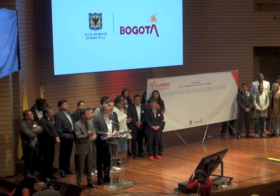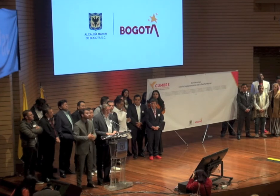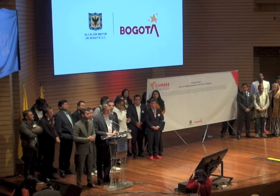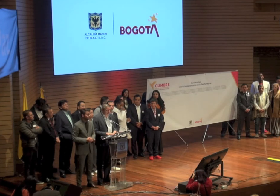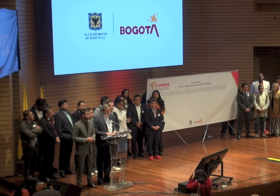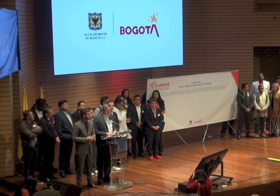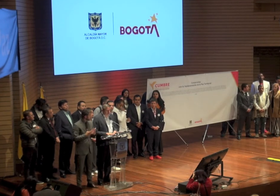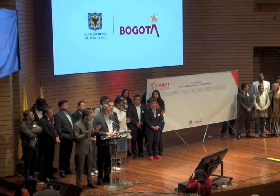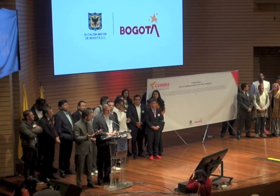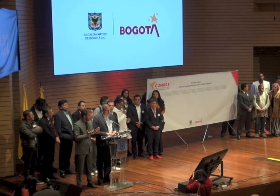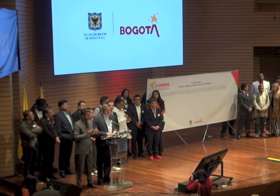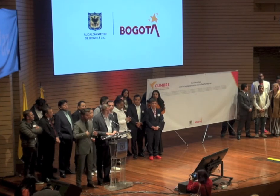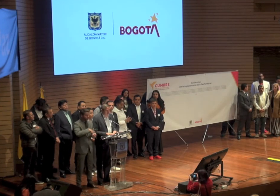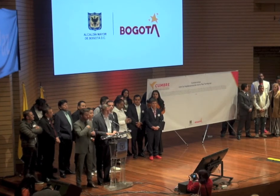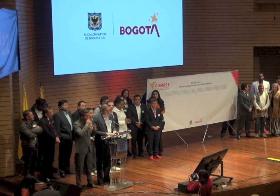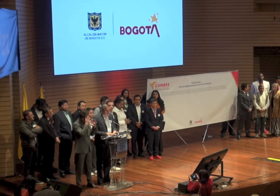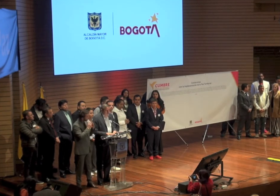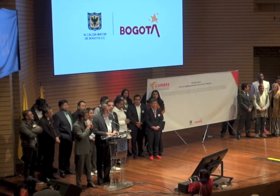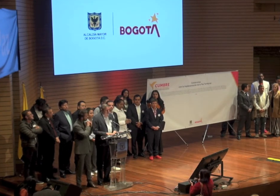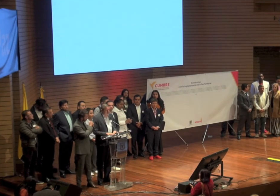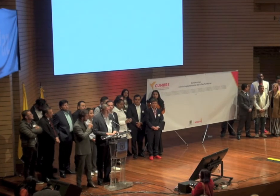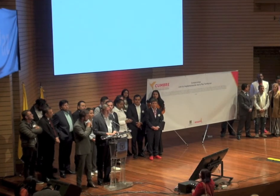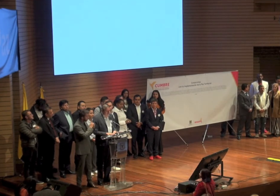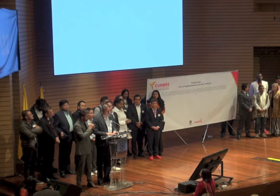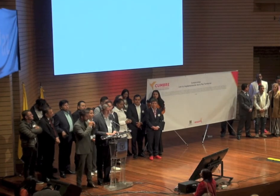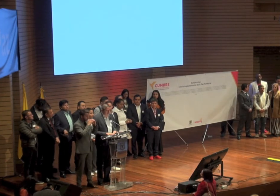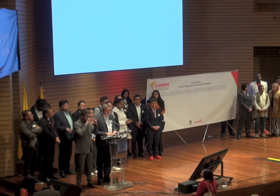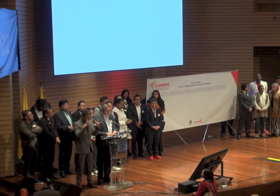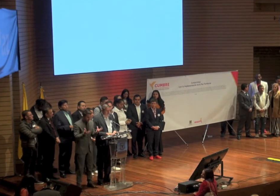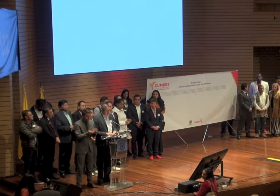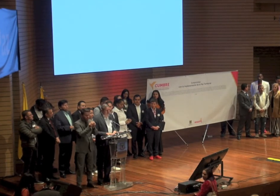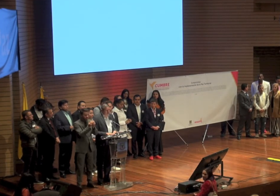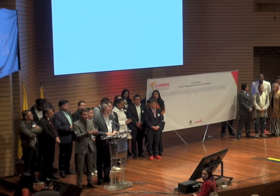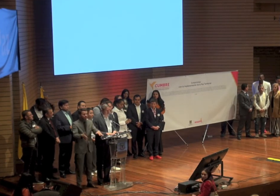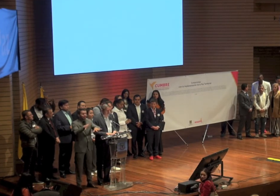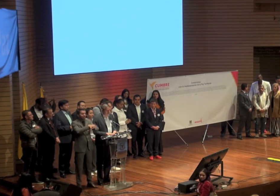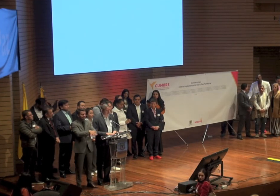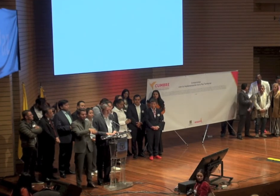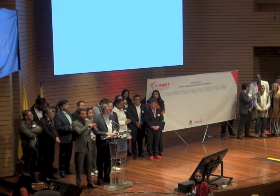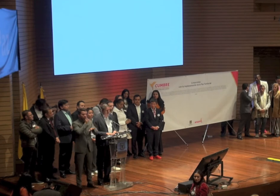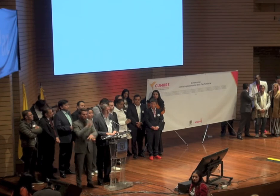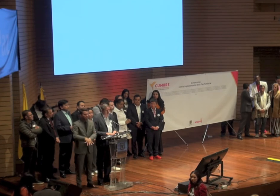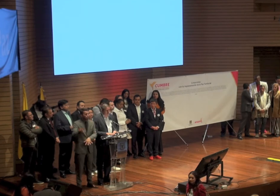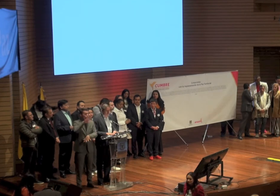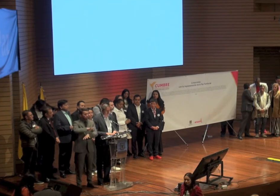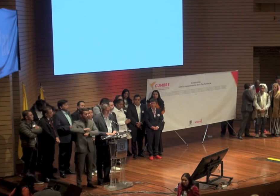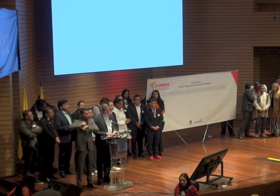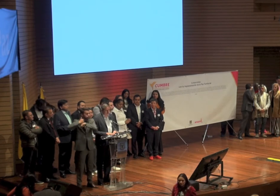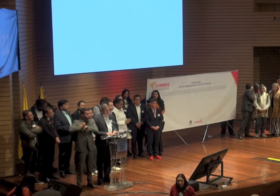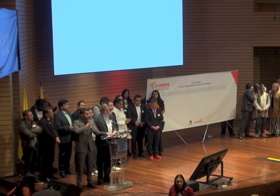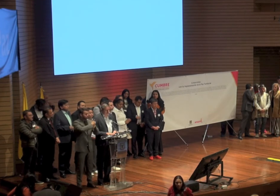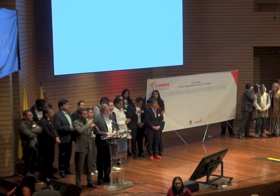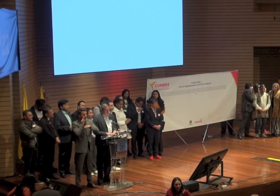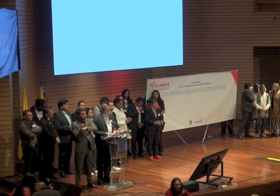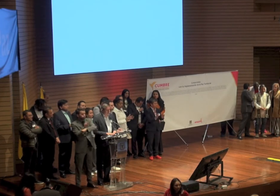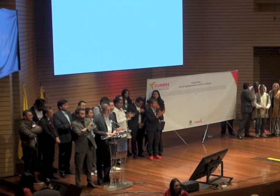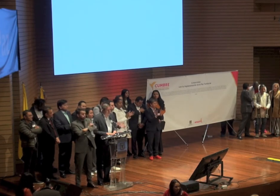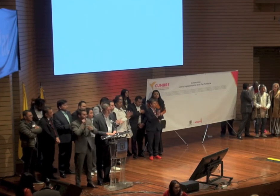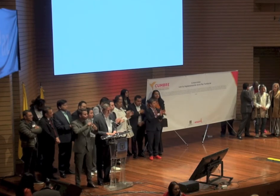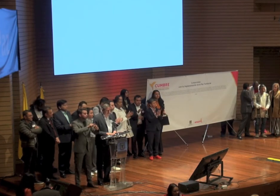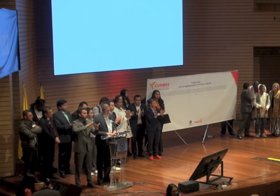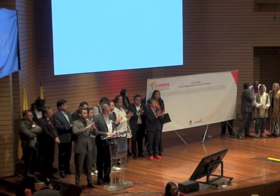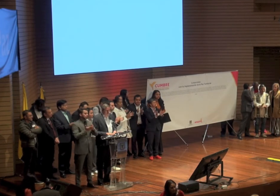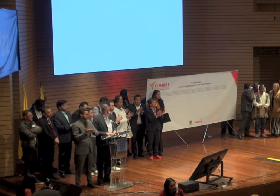esto que hemos acordado la creación de la Red Nacional de Autoridades Locales por la Paz,